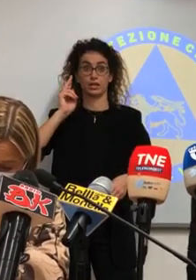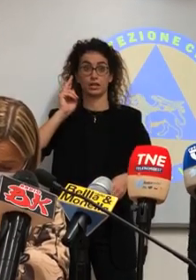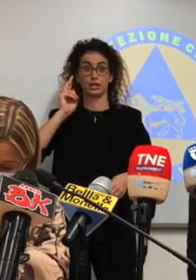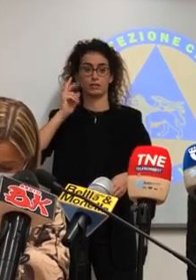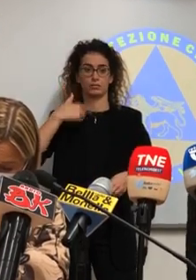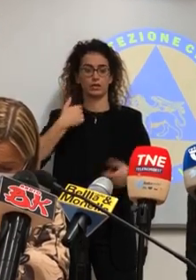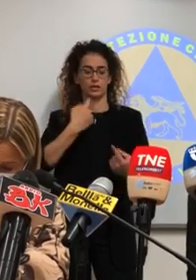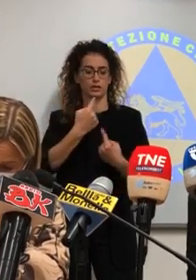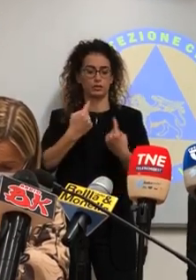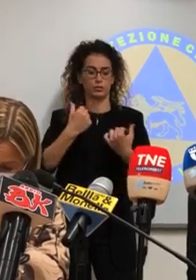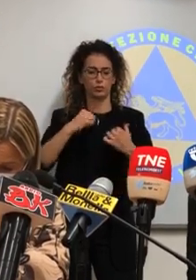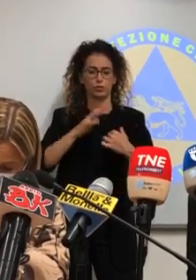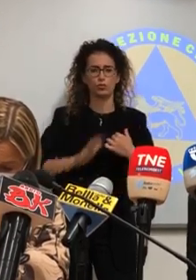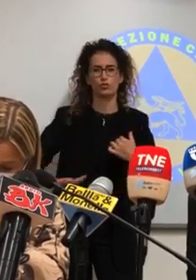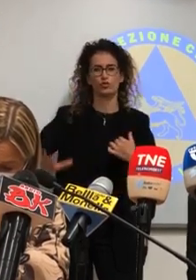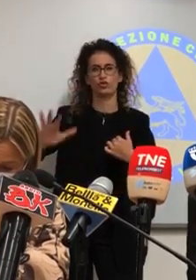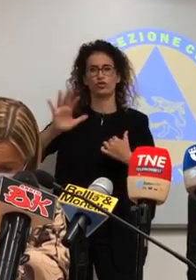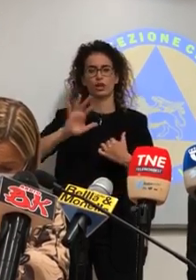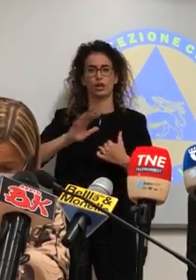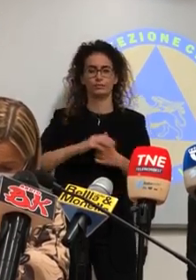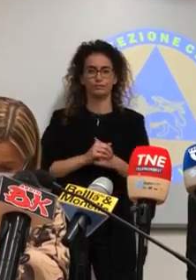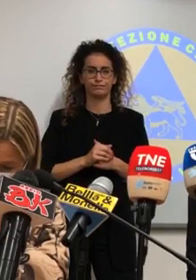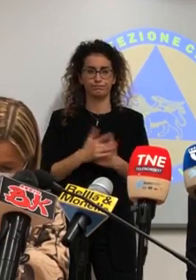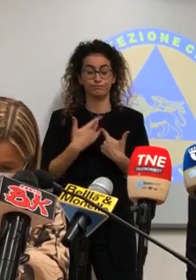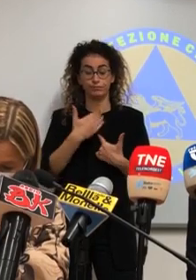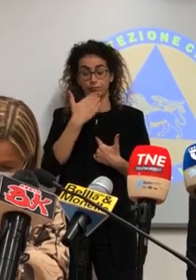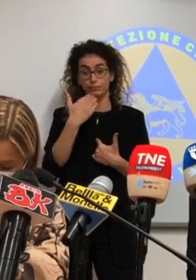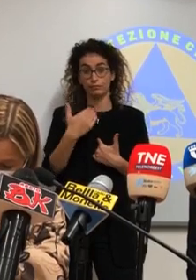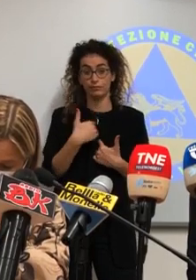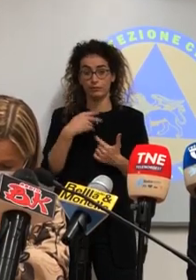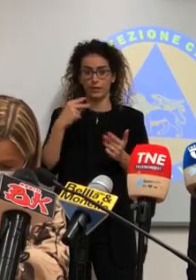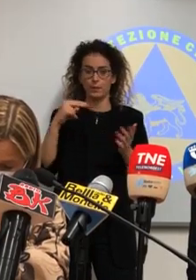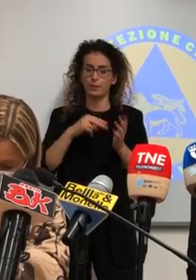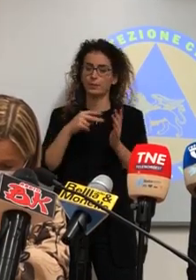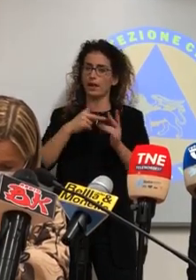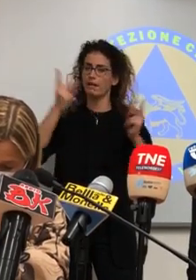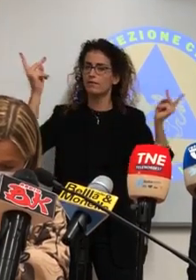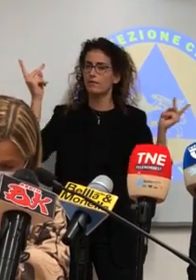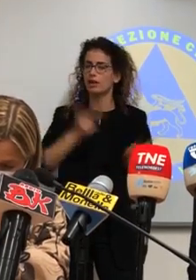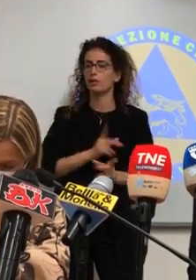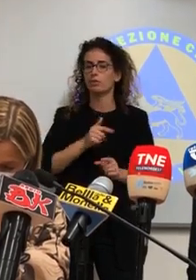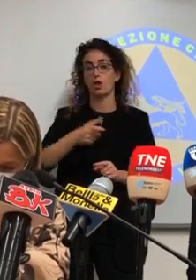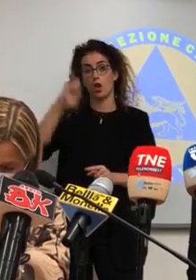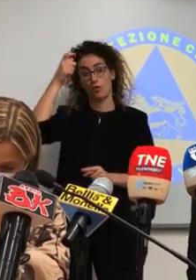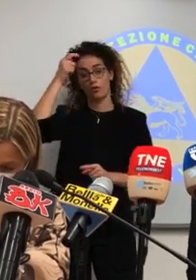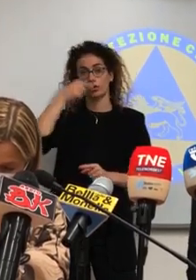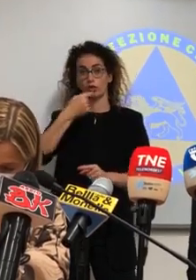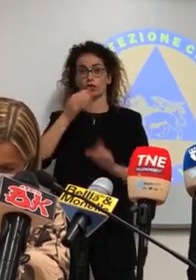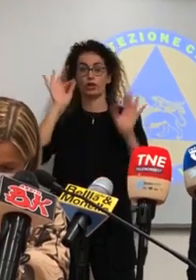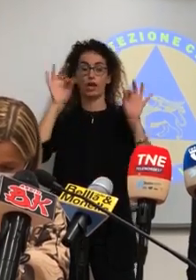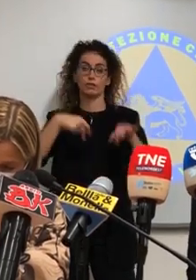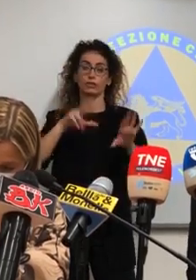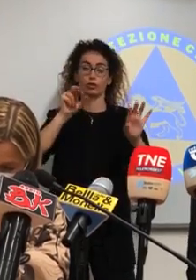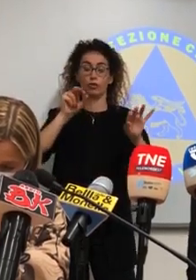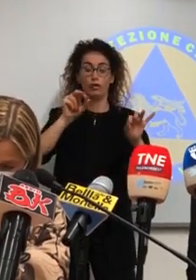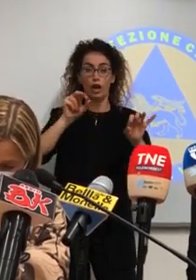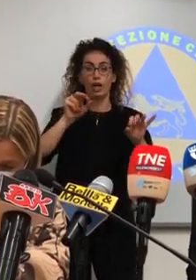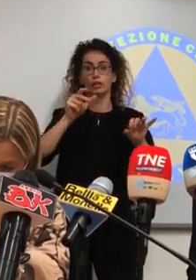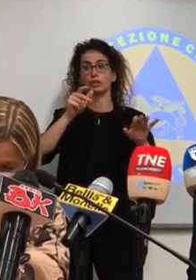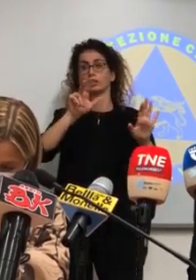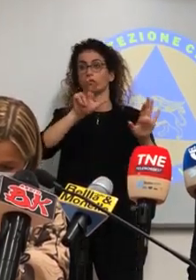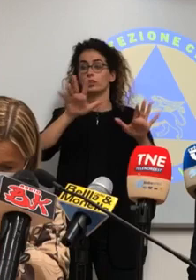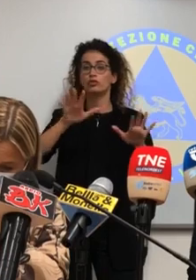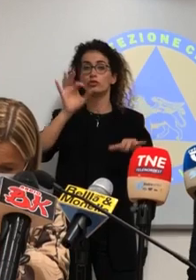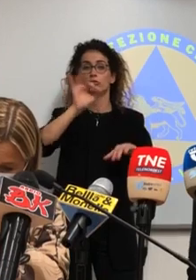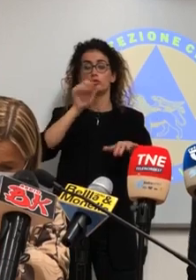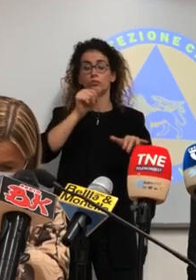dinamiche sociali. Quindi io penso che il vero problema, se il governo dice che l'obiettivo è arrivare al 90, 95, 100%,